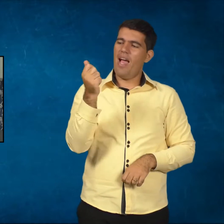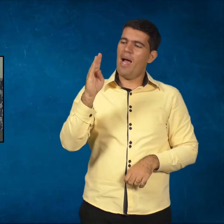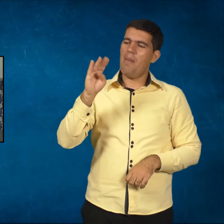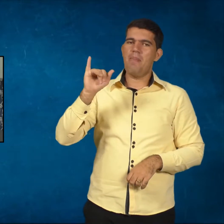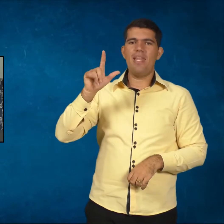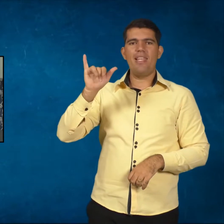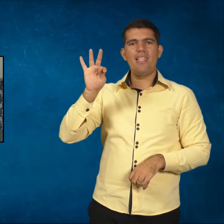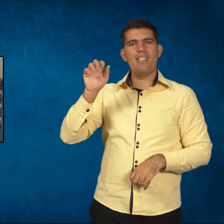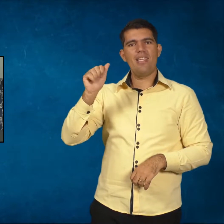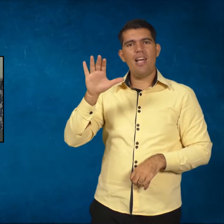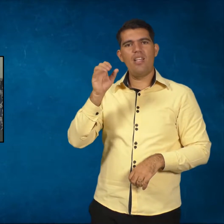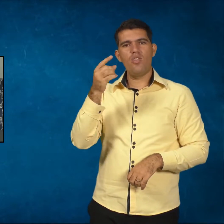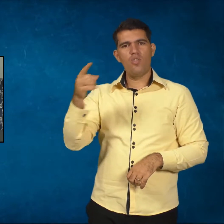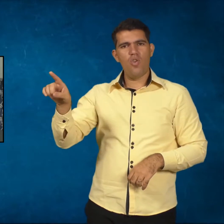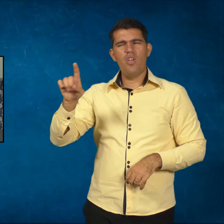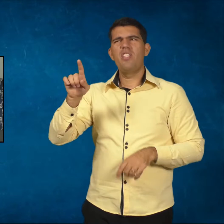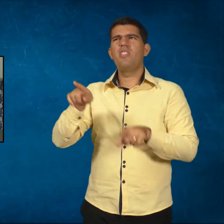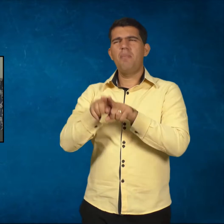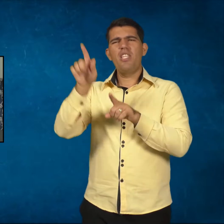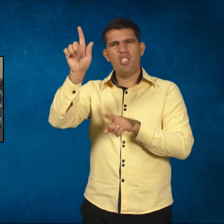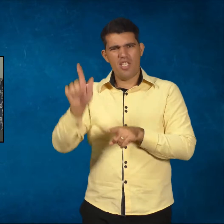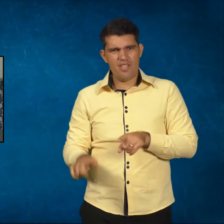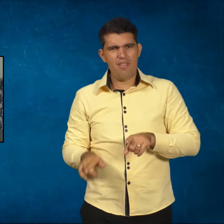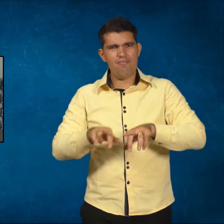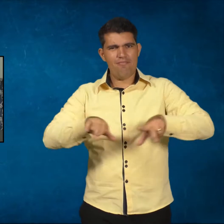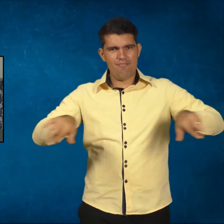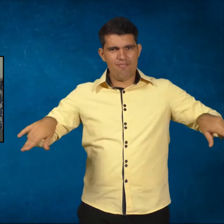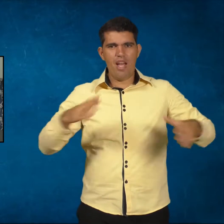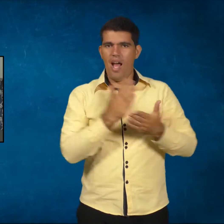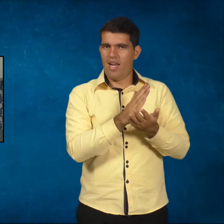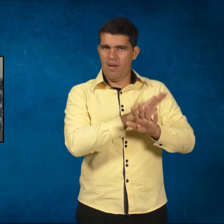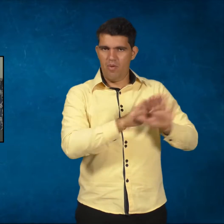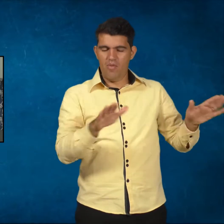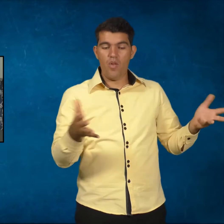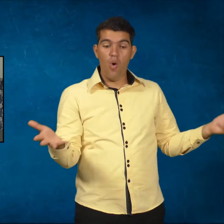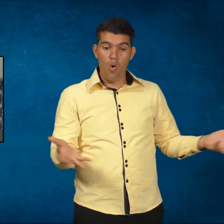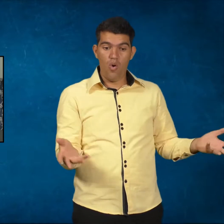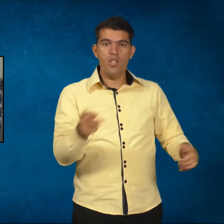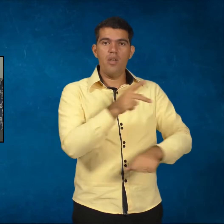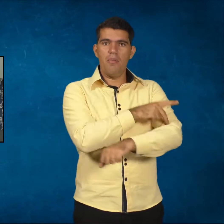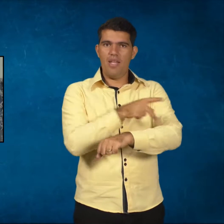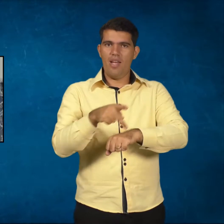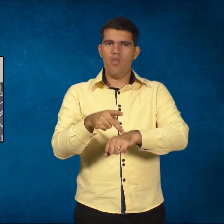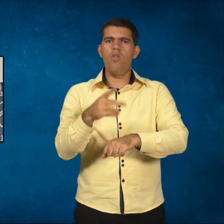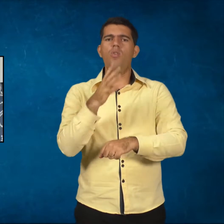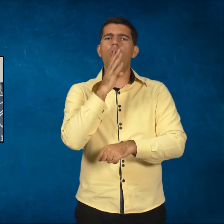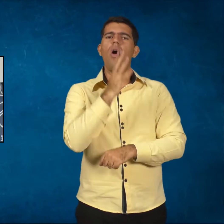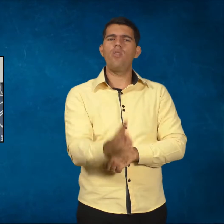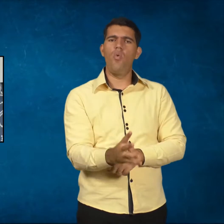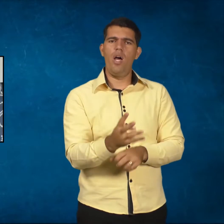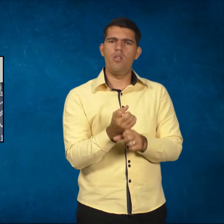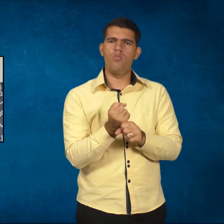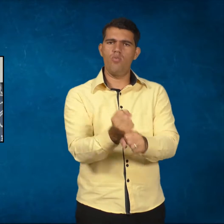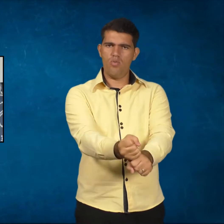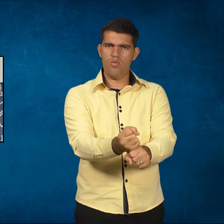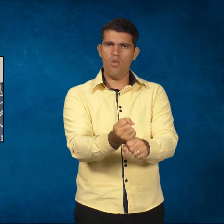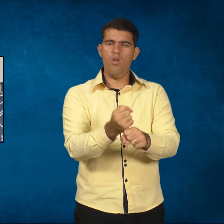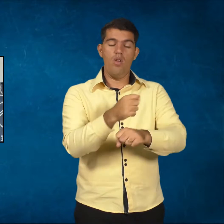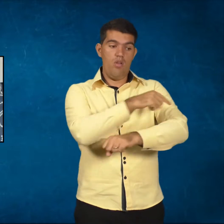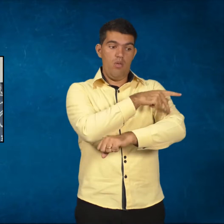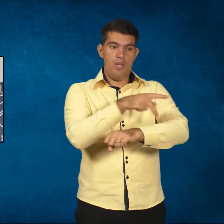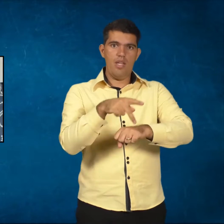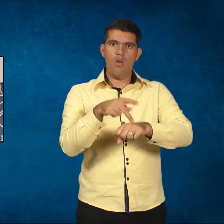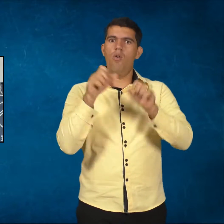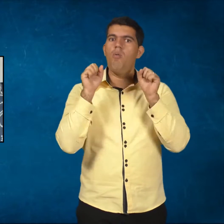habilitações também de gestão escolar, entre outras. Hoje eu formo pedagogo em 4 anos e esse pedagogo